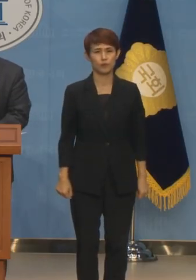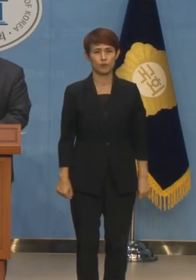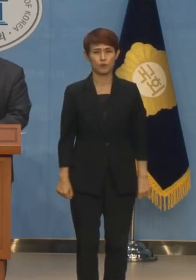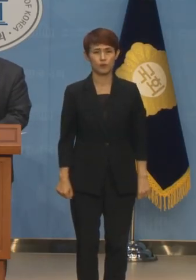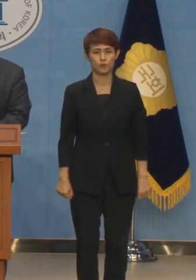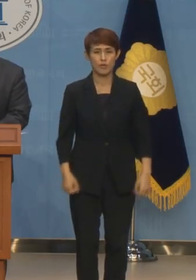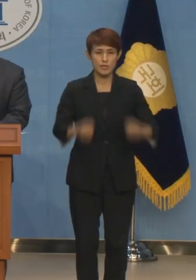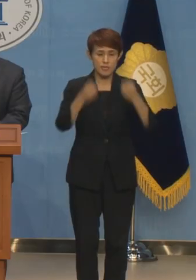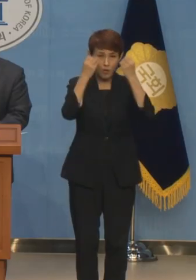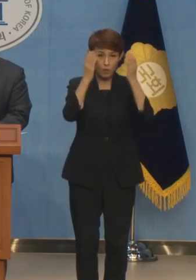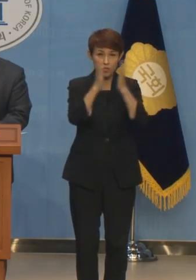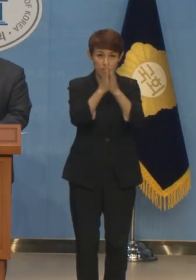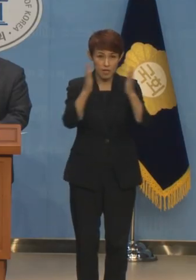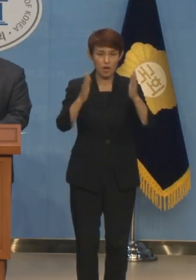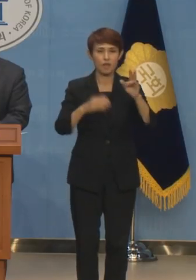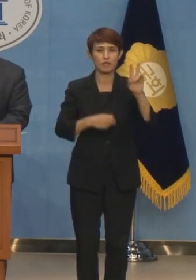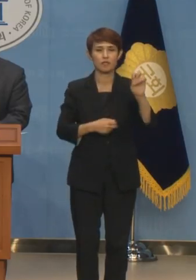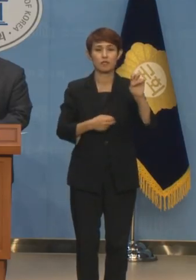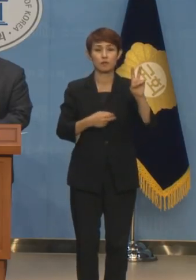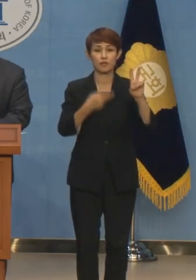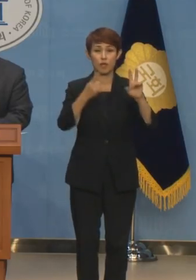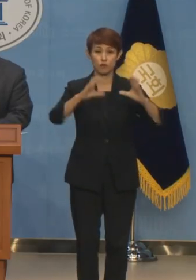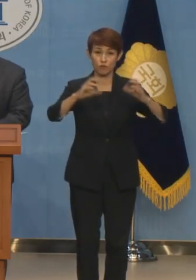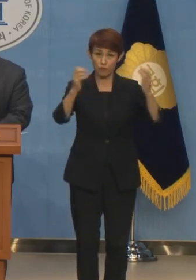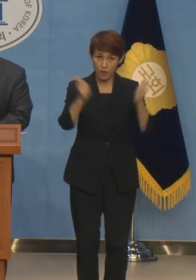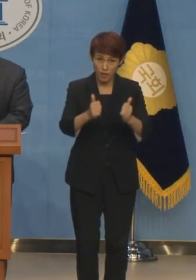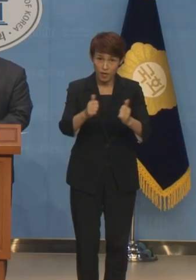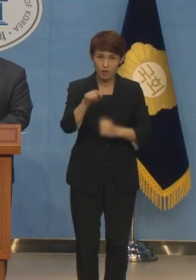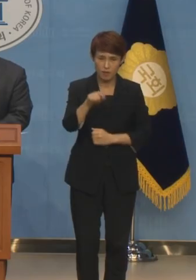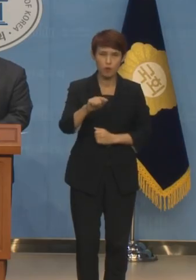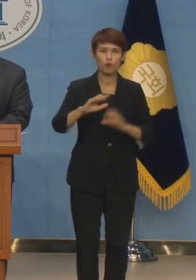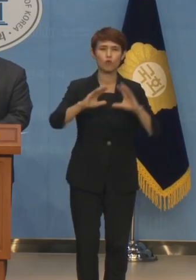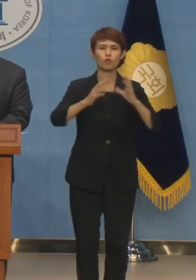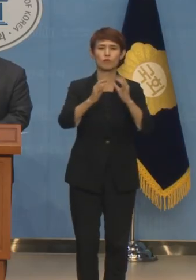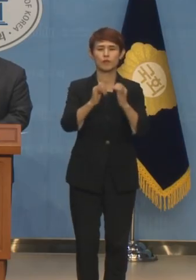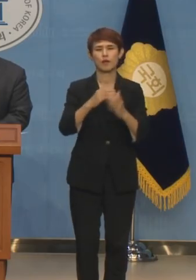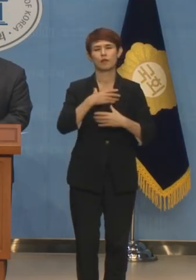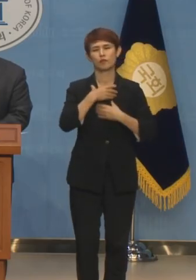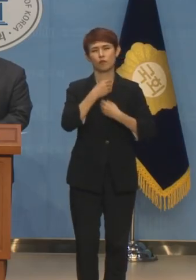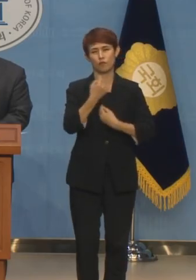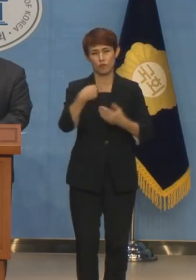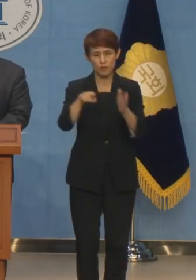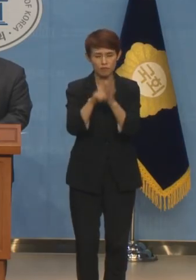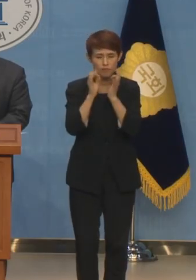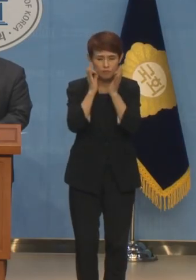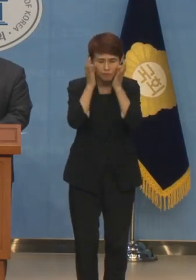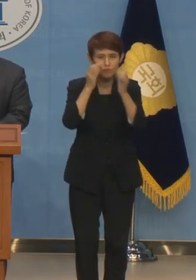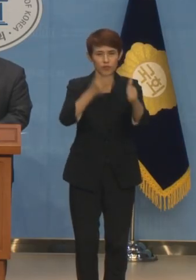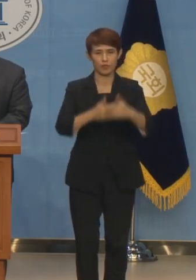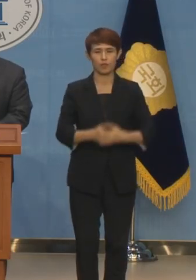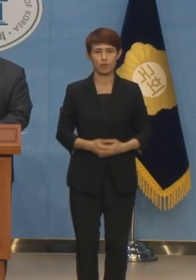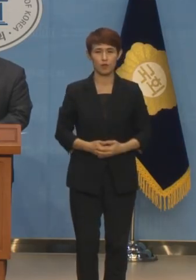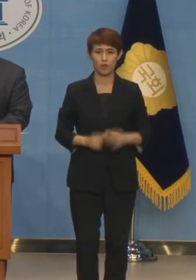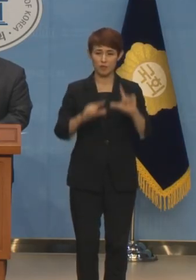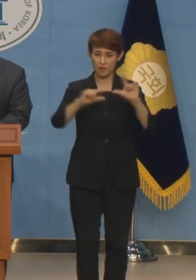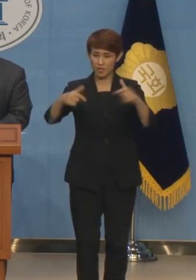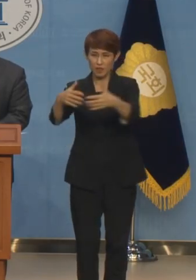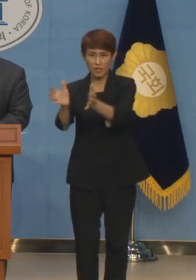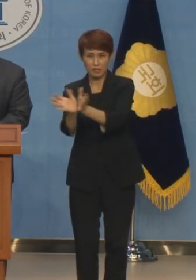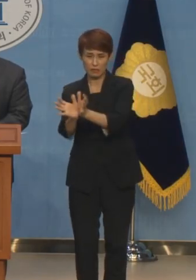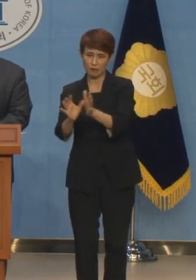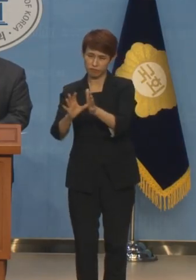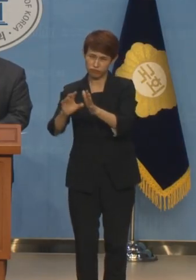이제 새롭게 개원한 제22대 국회도 국민의 안전을 지켜주십시오. 일부 민간단체의